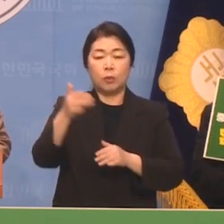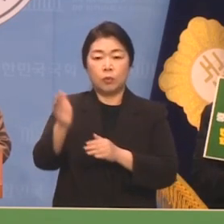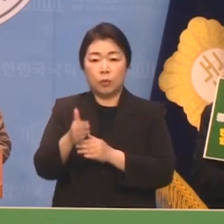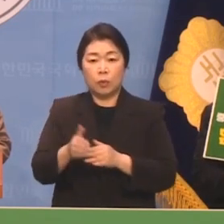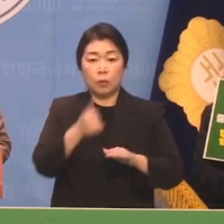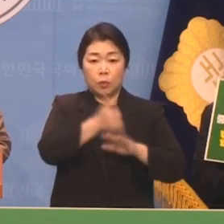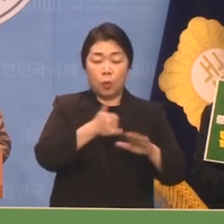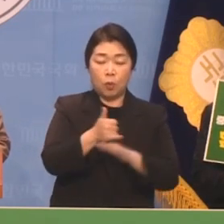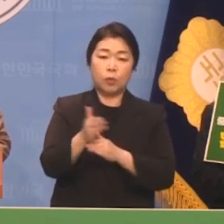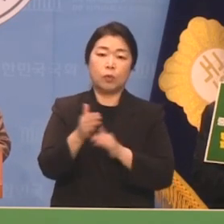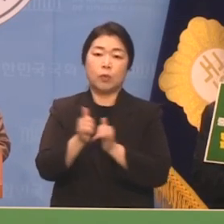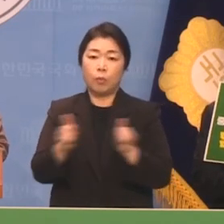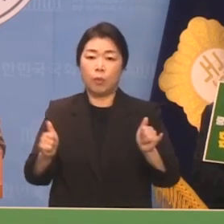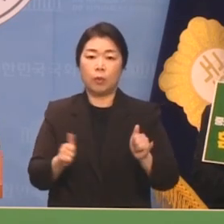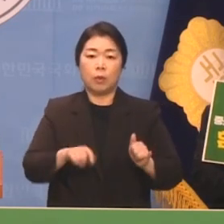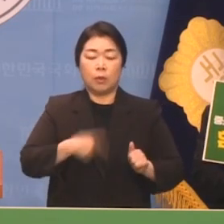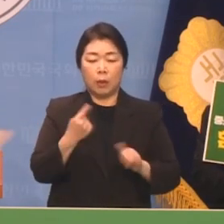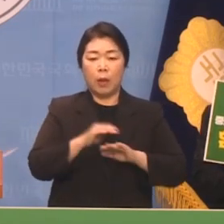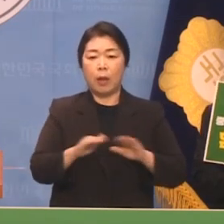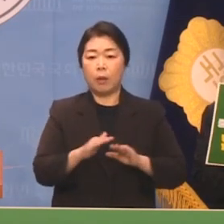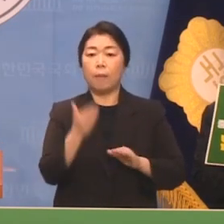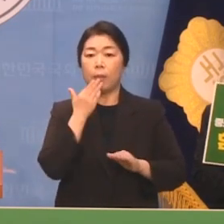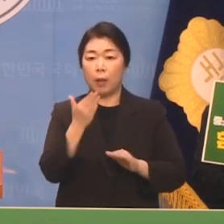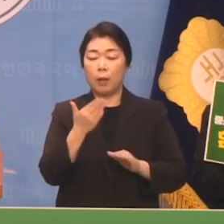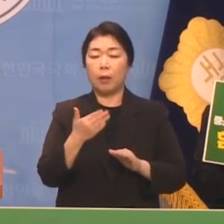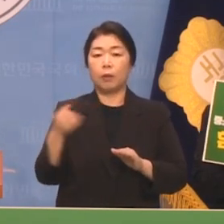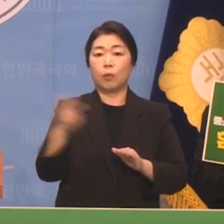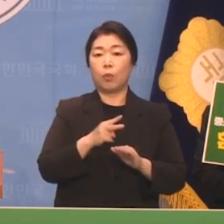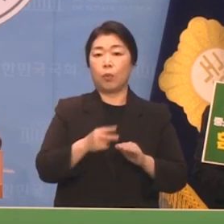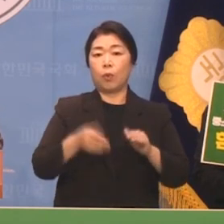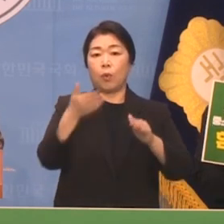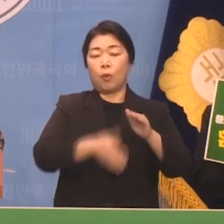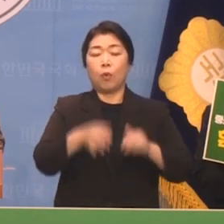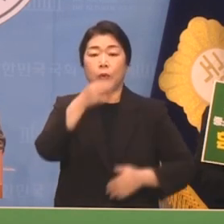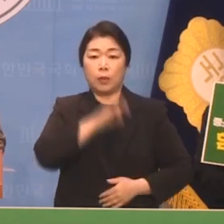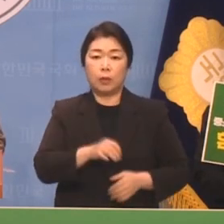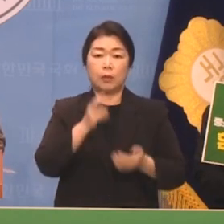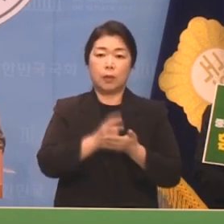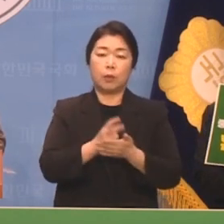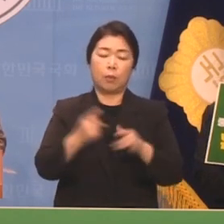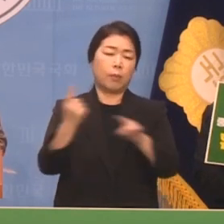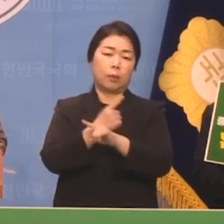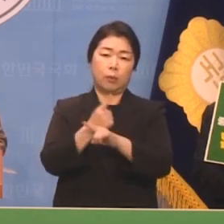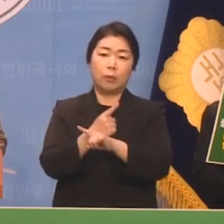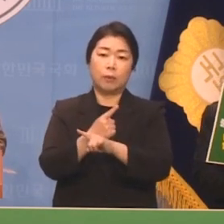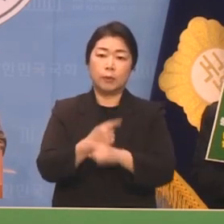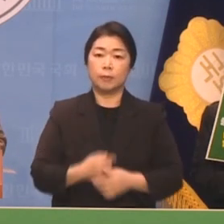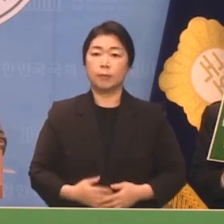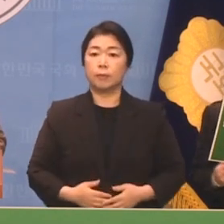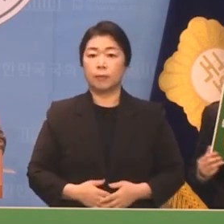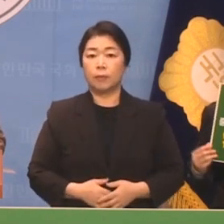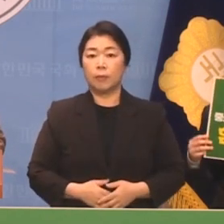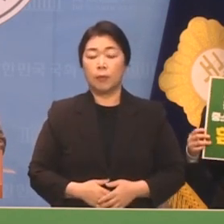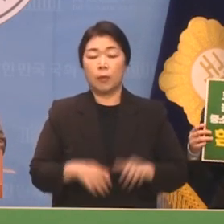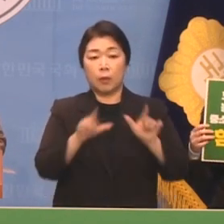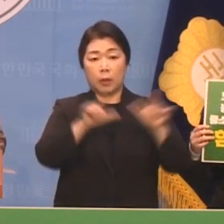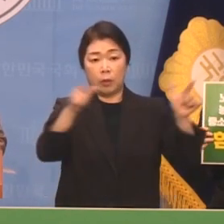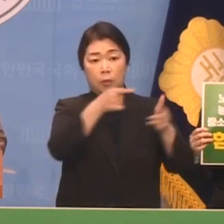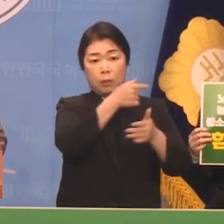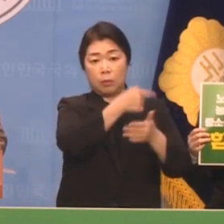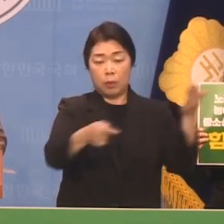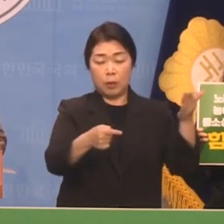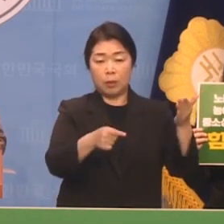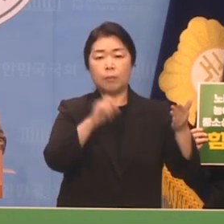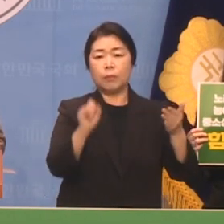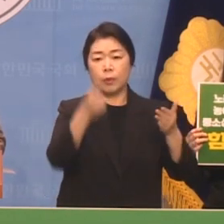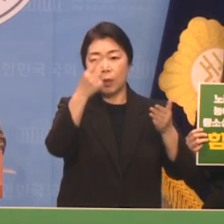공익 직불제를 친환경 농업을 위한 기후 생태 직불제로 전면 개편하겠습니다. 기후재난으로부터